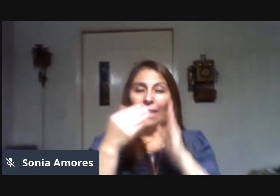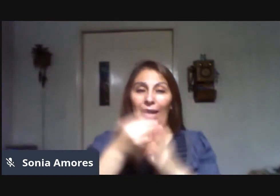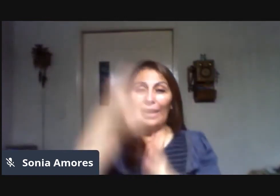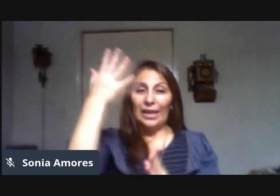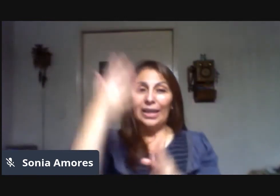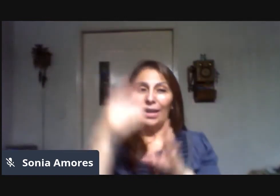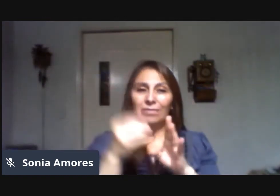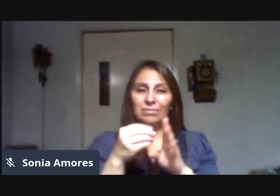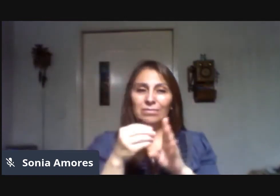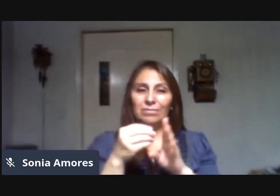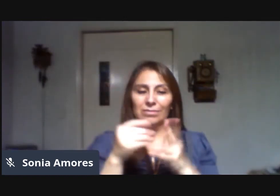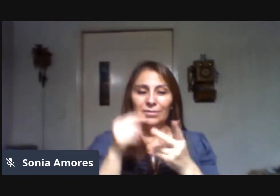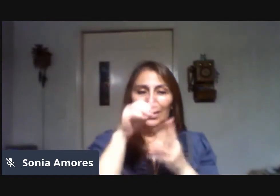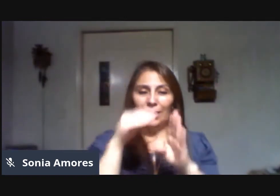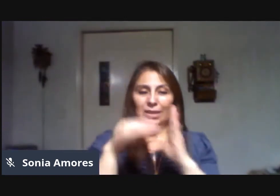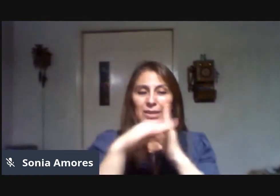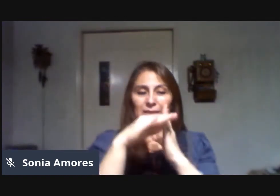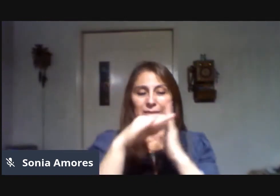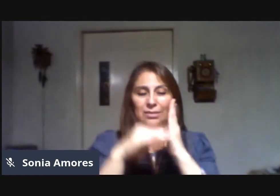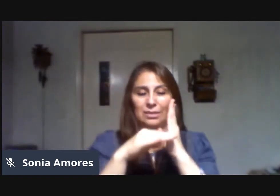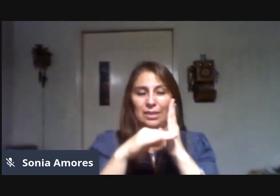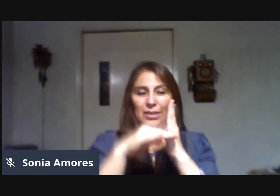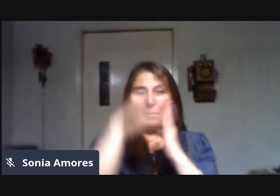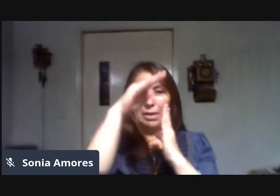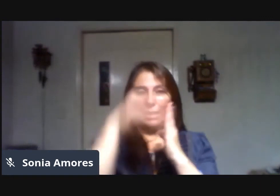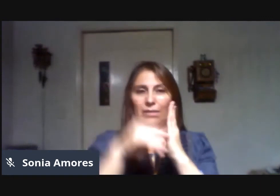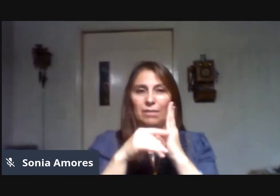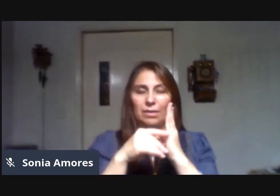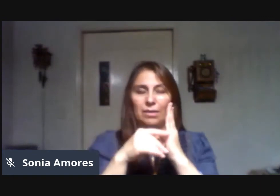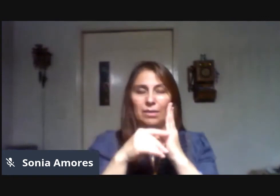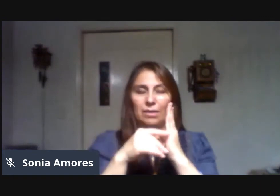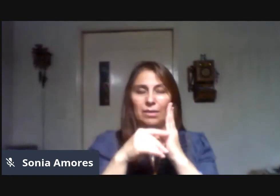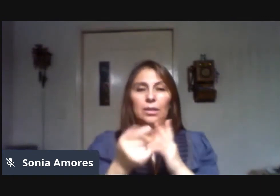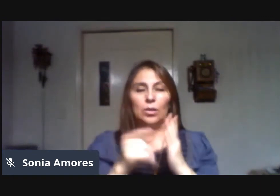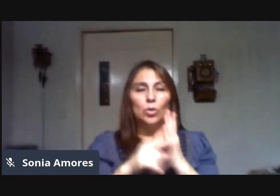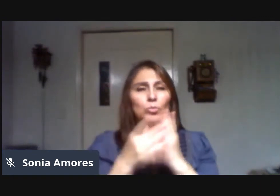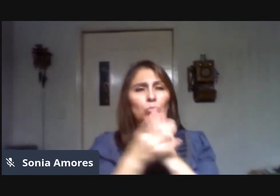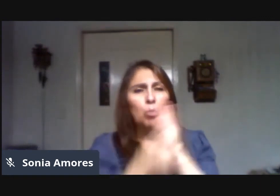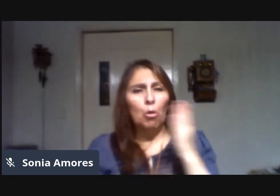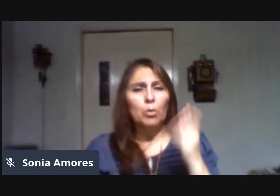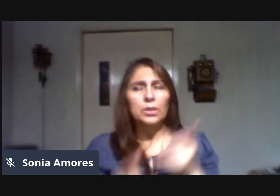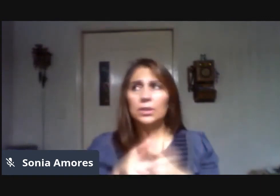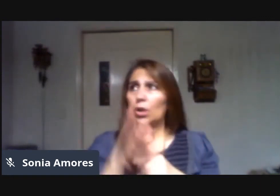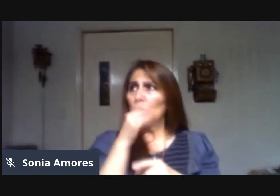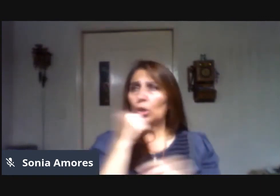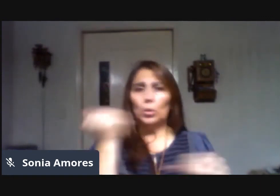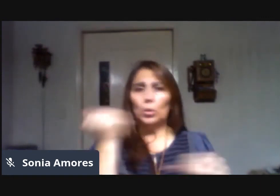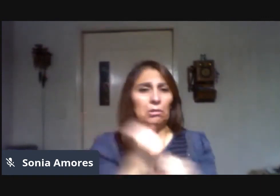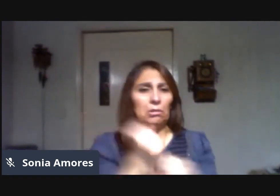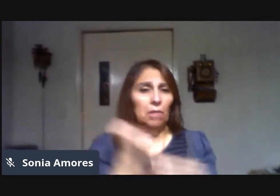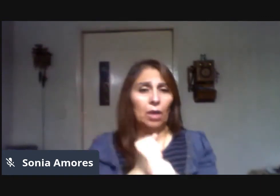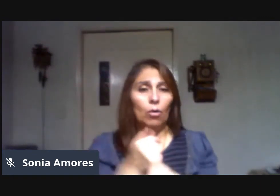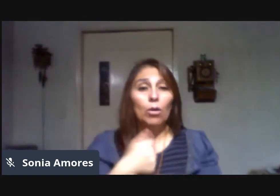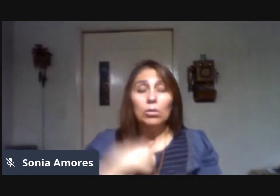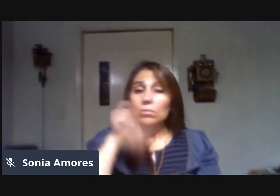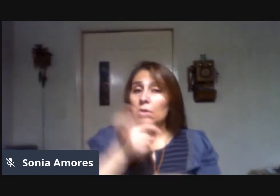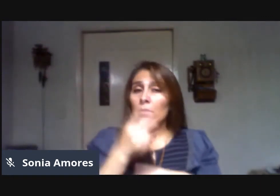Porque los desempleados, los sectores empobrecidos, han tenido que salir a la